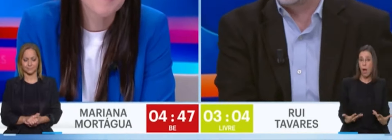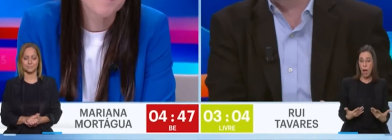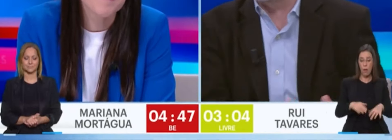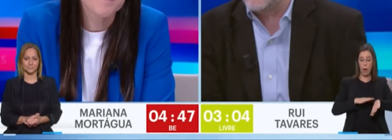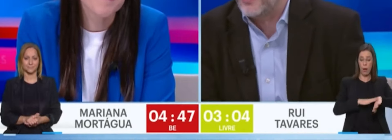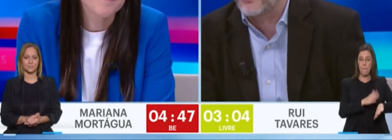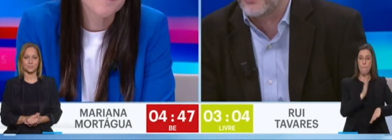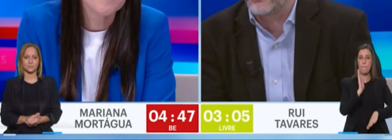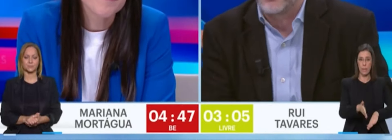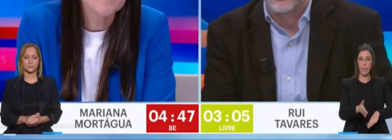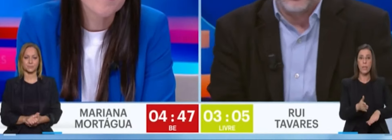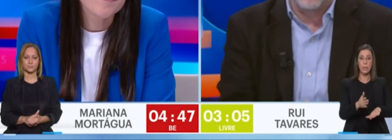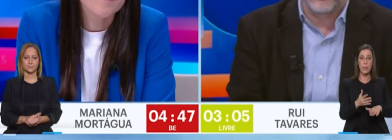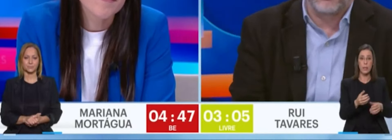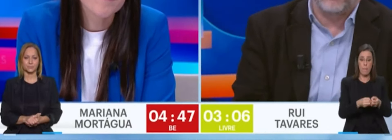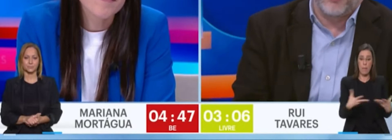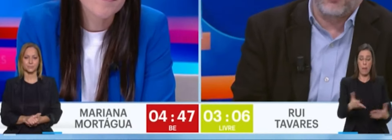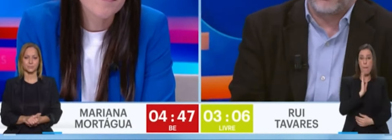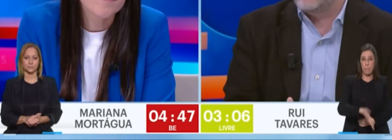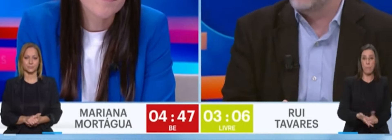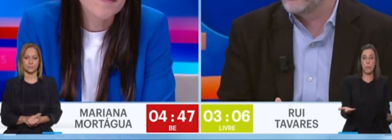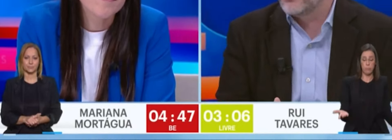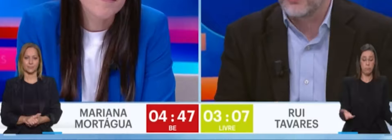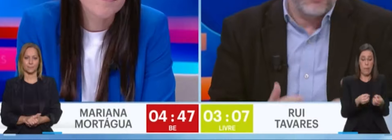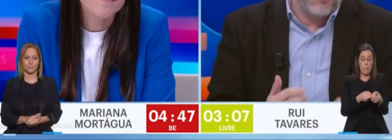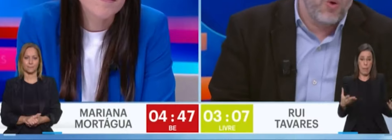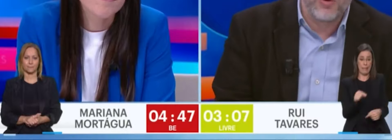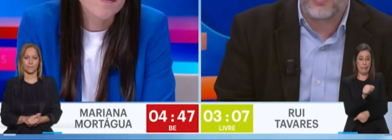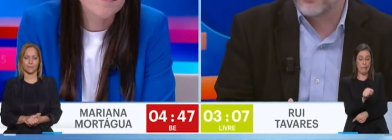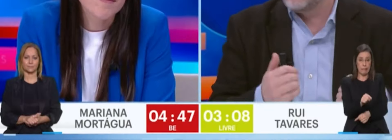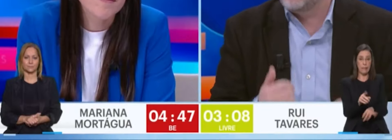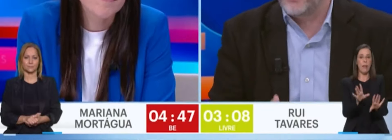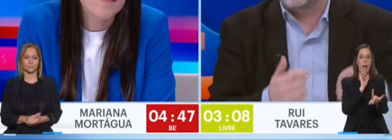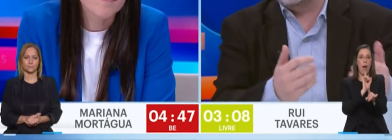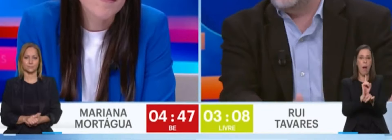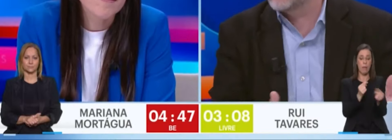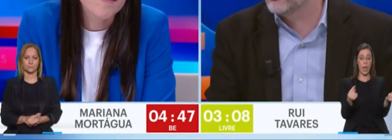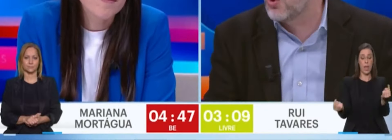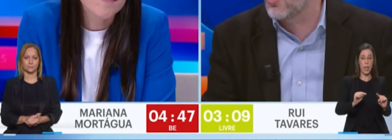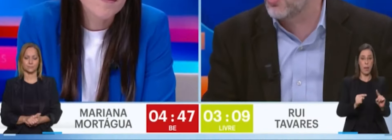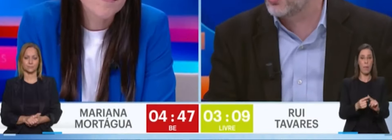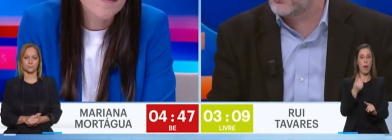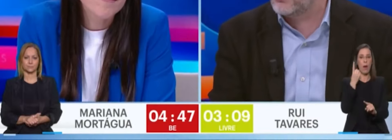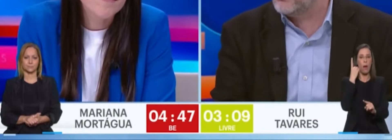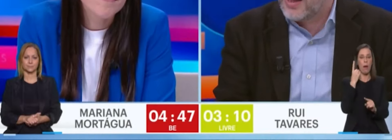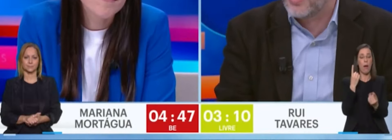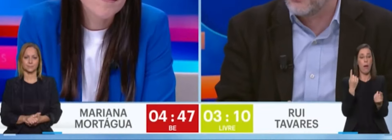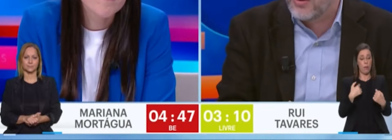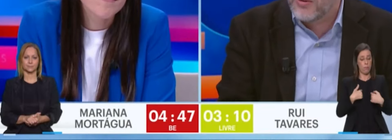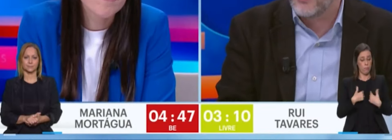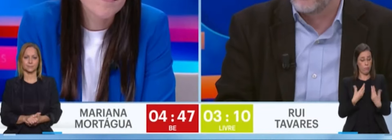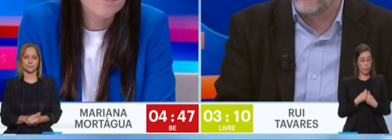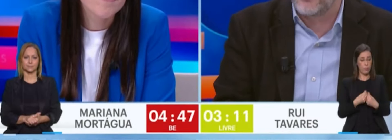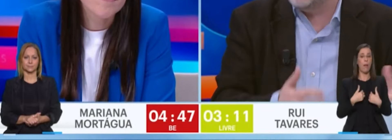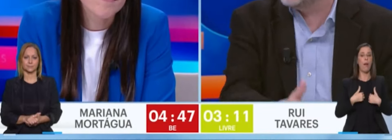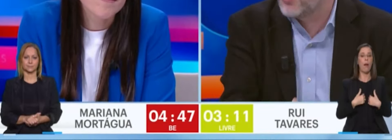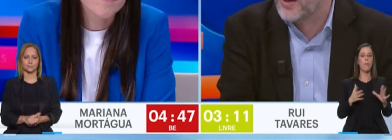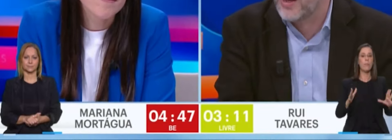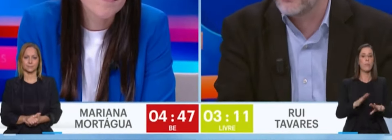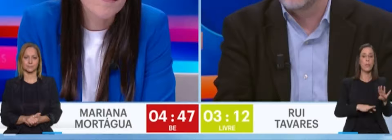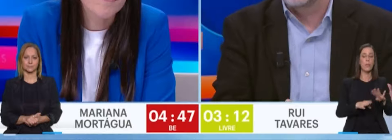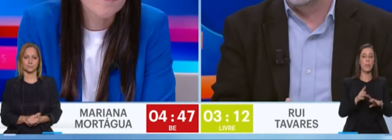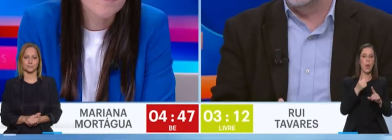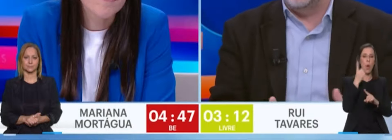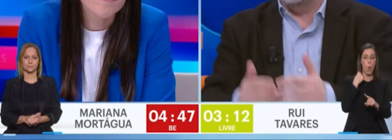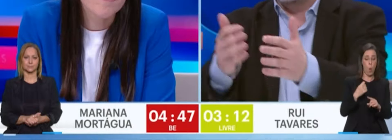esquerda precisa de ganhar terreno e portanto é o terreno que ontem no debate que tivemos com o Rui Rocha Creio que fizemos por